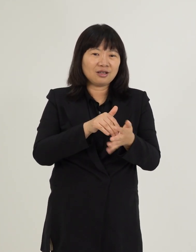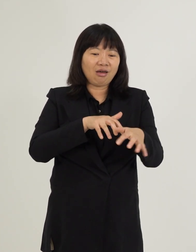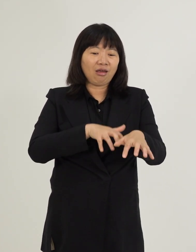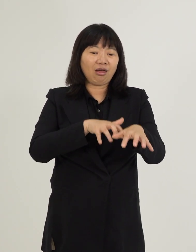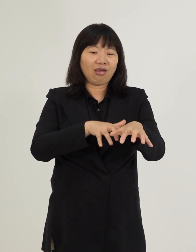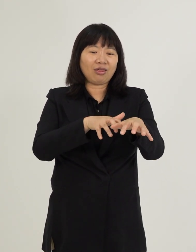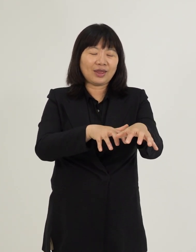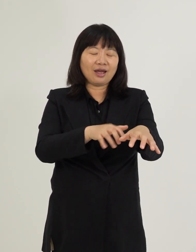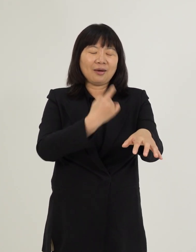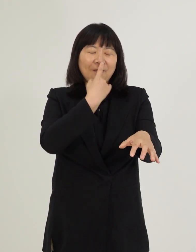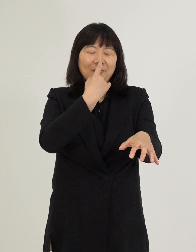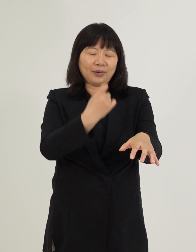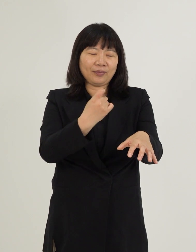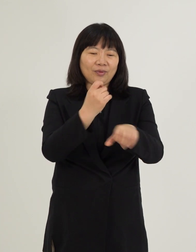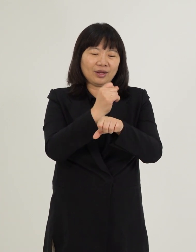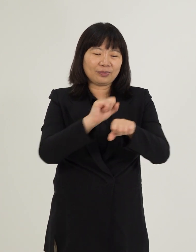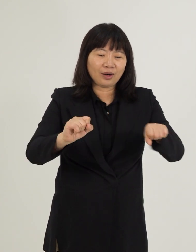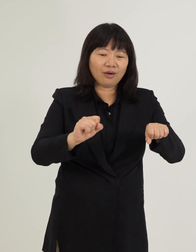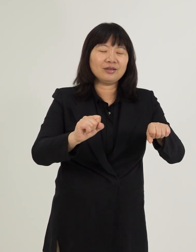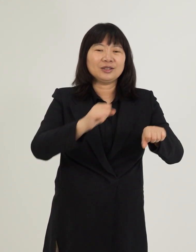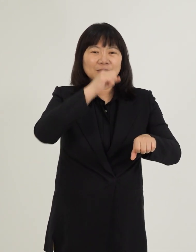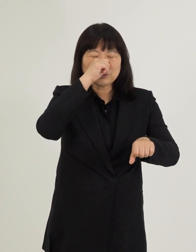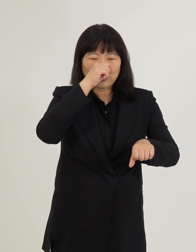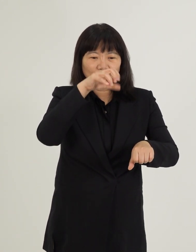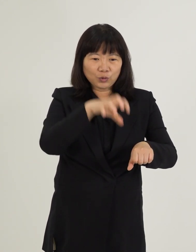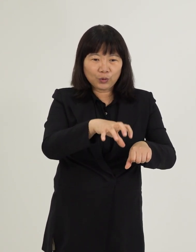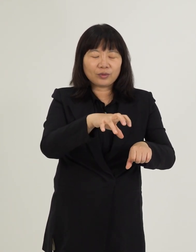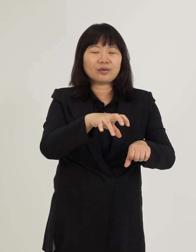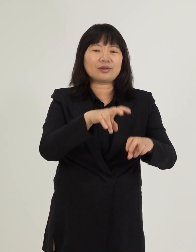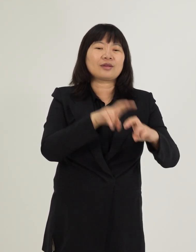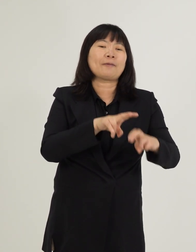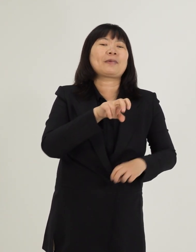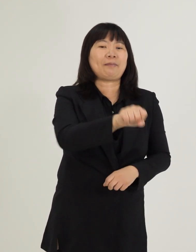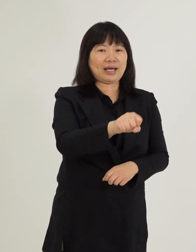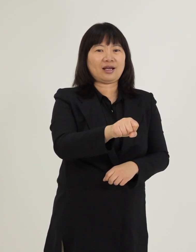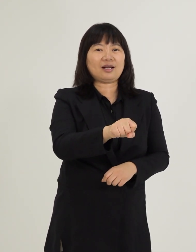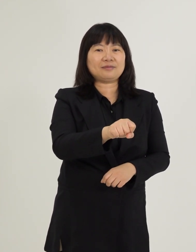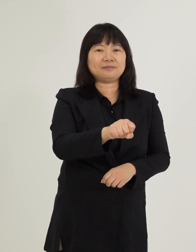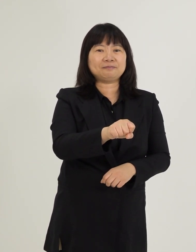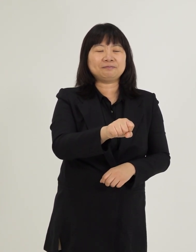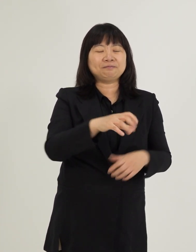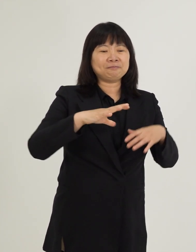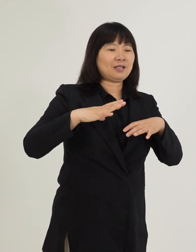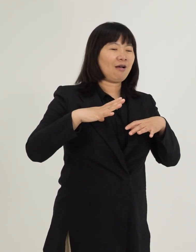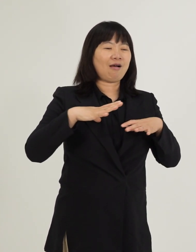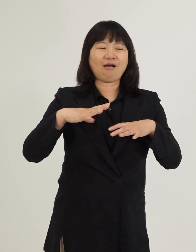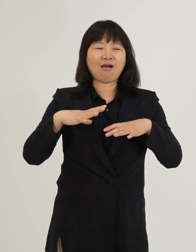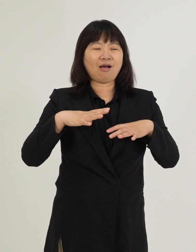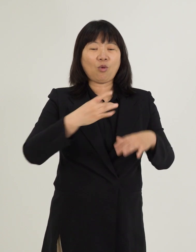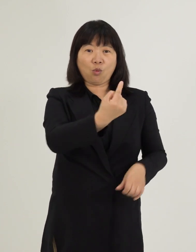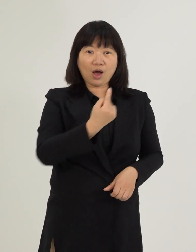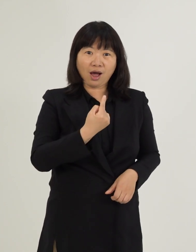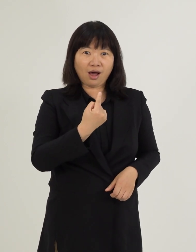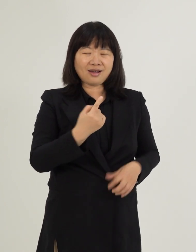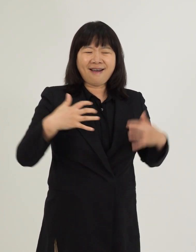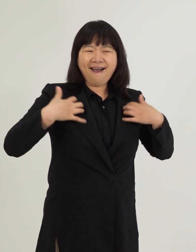그런데 예수님은 의도적으로 예루살렘을 향해 가시면서